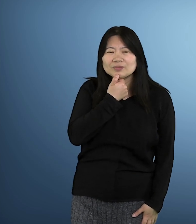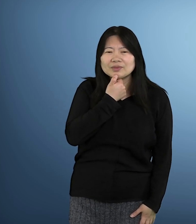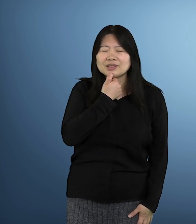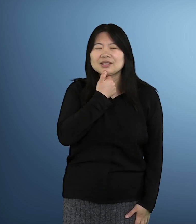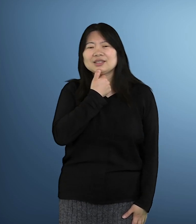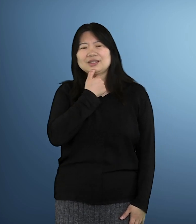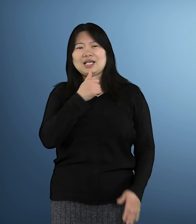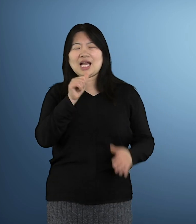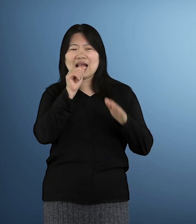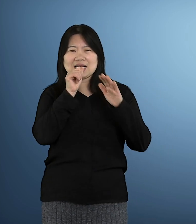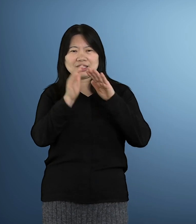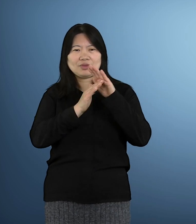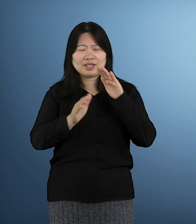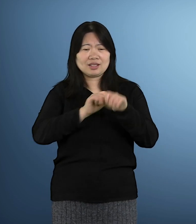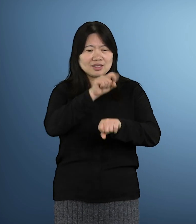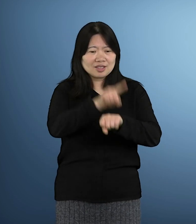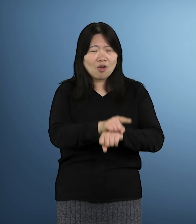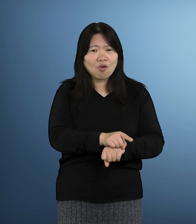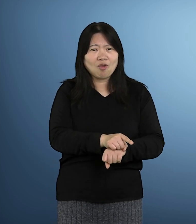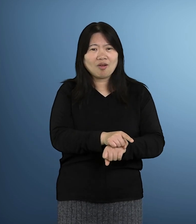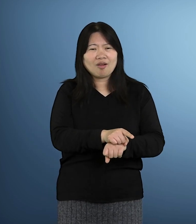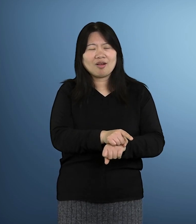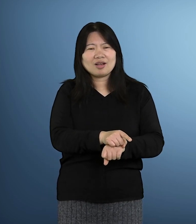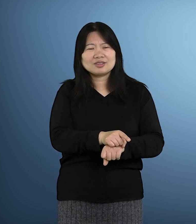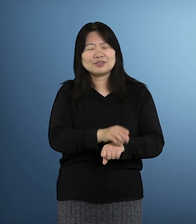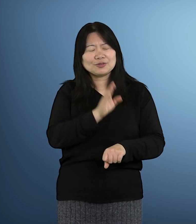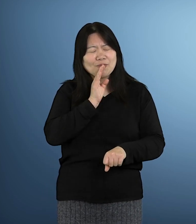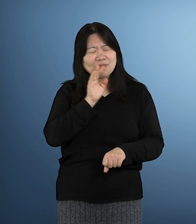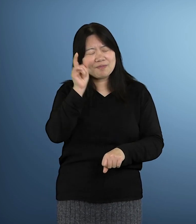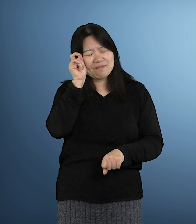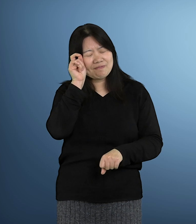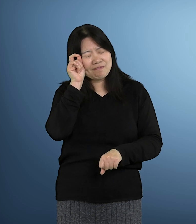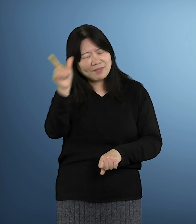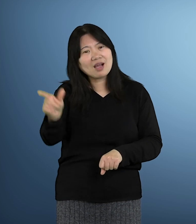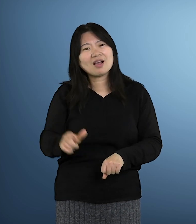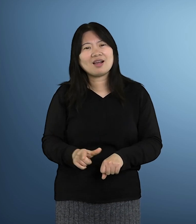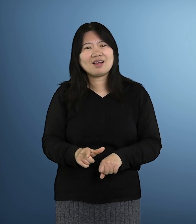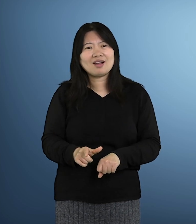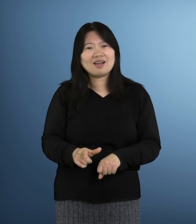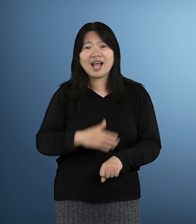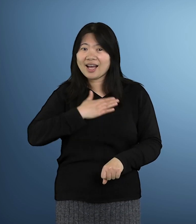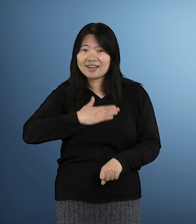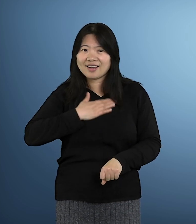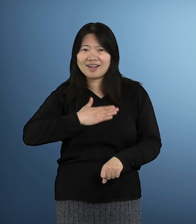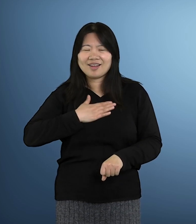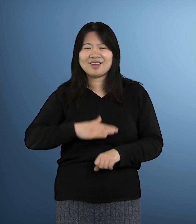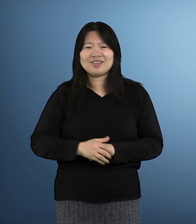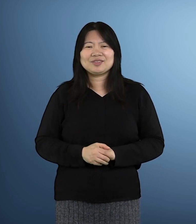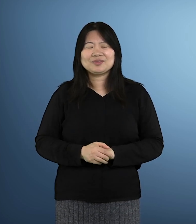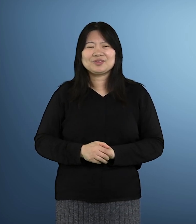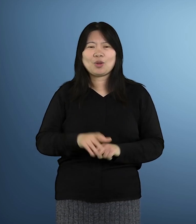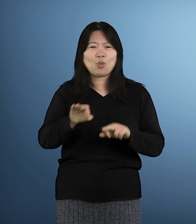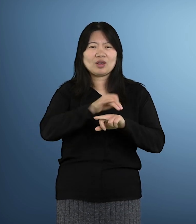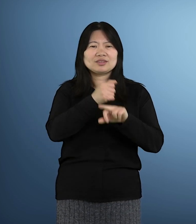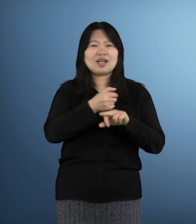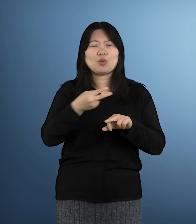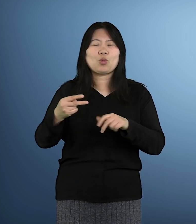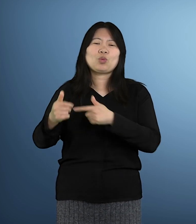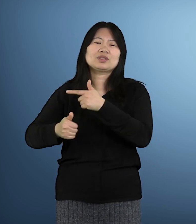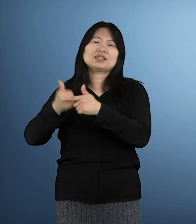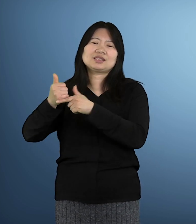그 절대성이라는 것이 얼마나 대단했던 시대인지 아십니까? 황제는